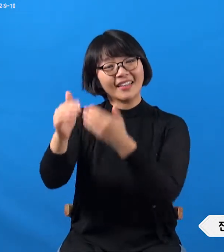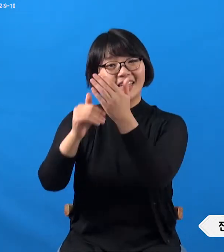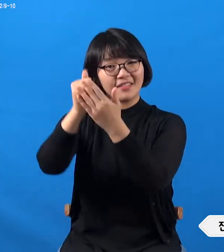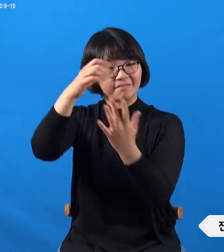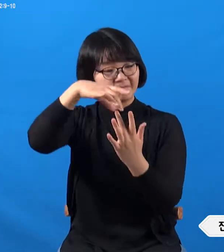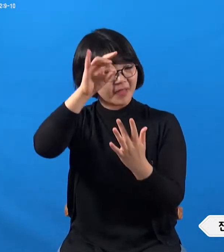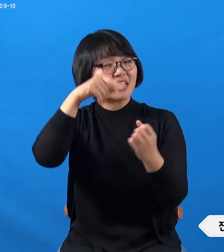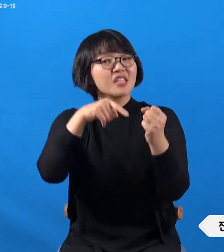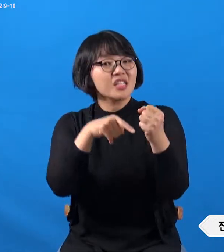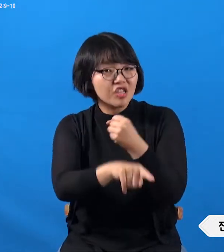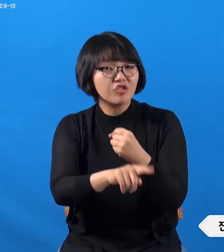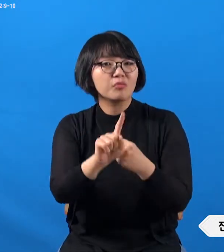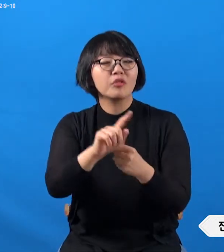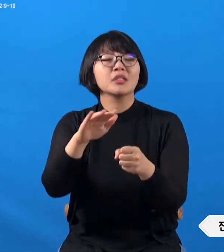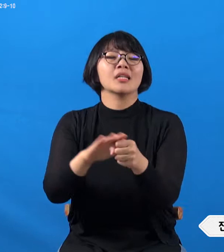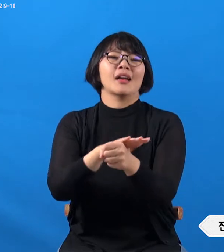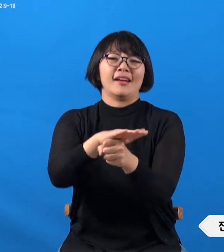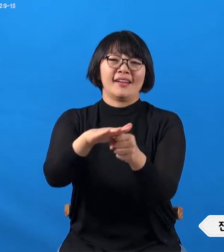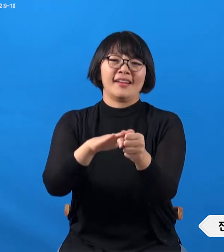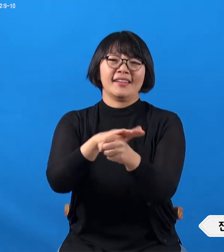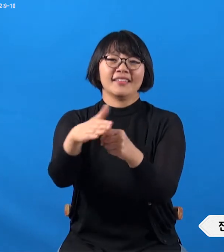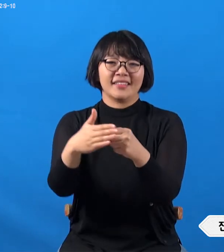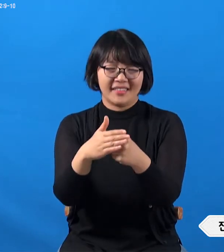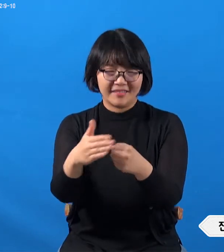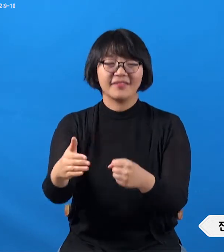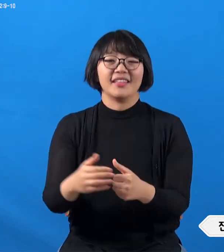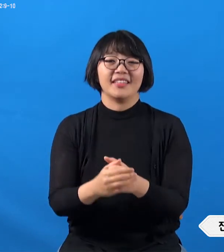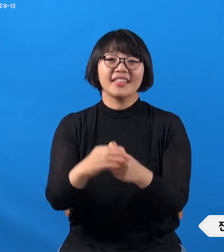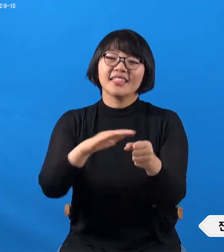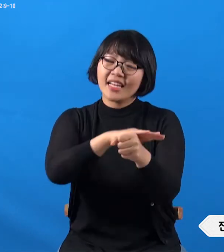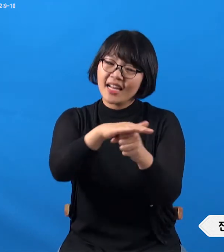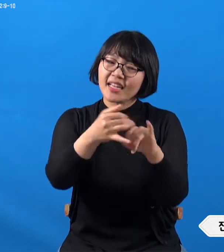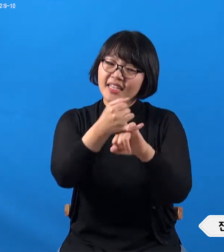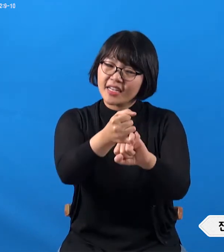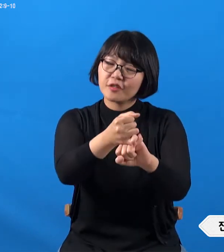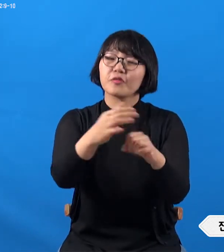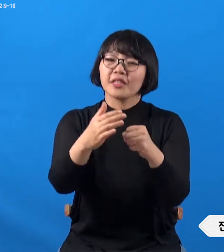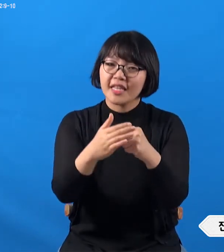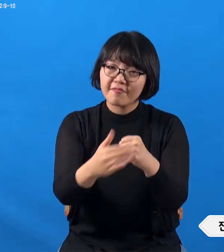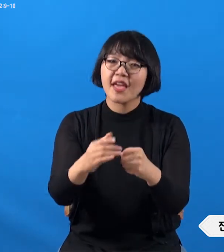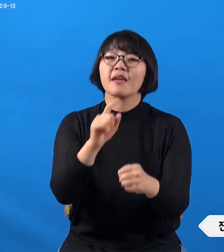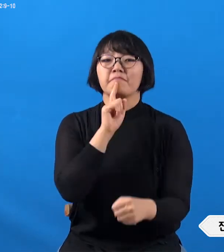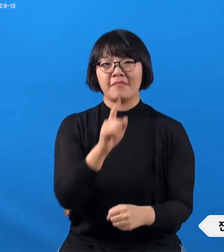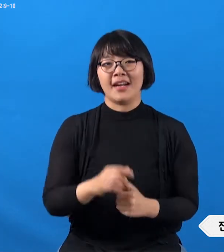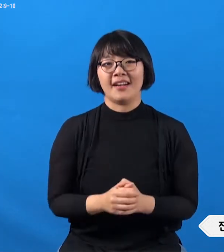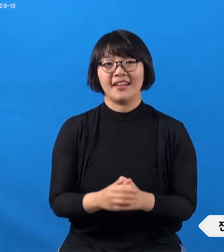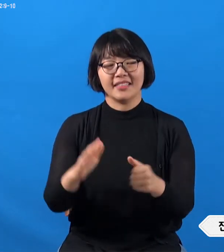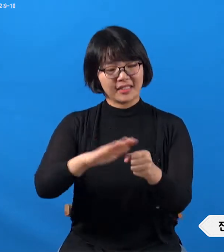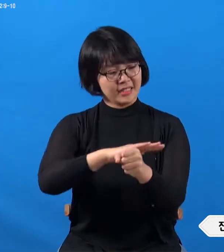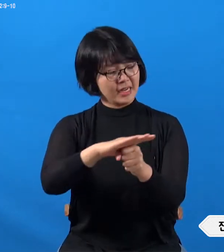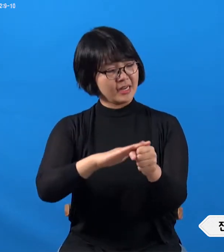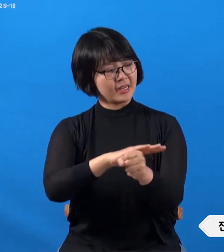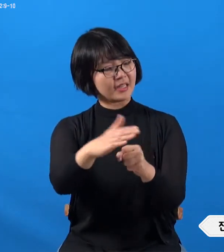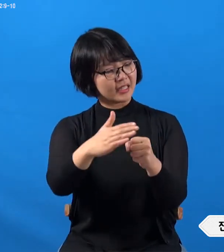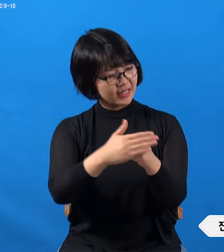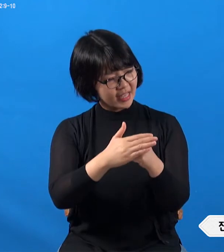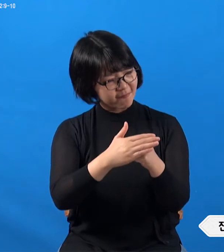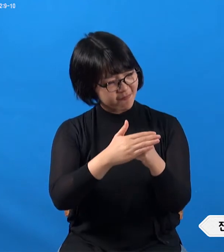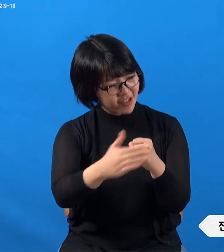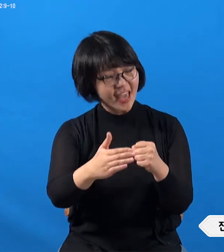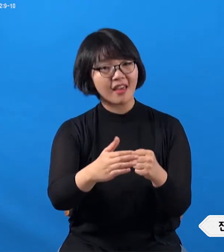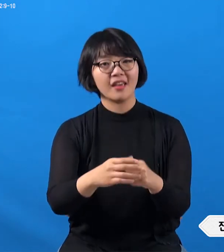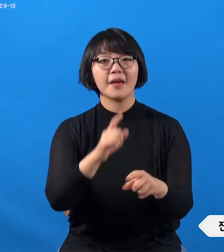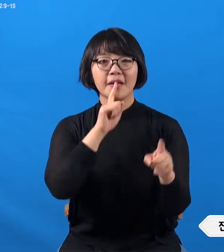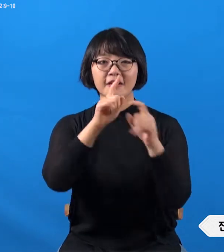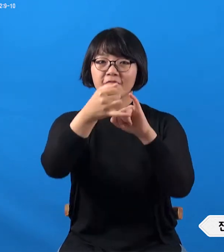선택, 바로 사랑 때문이라고 말씀합니다. 사랑의 언약 때문이라고 말씀합니다. 사랑하기 때문에,